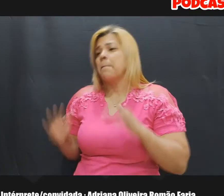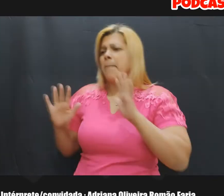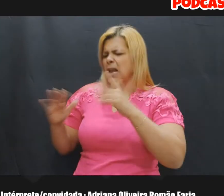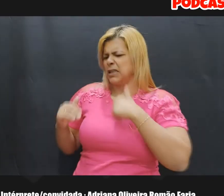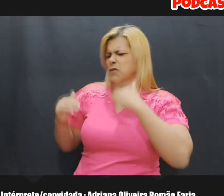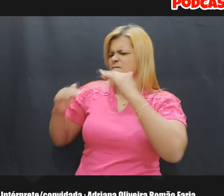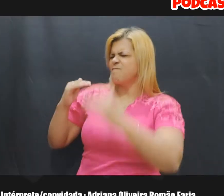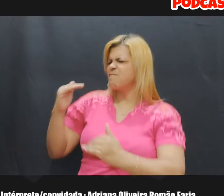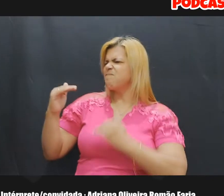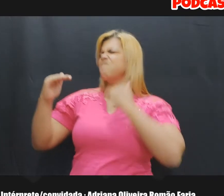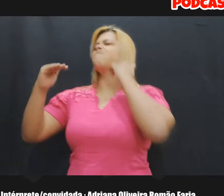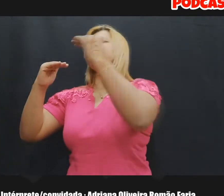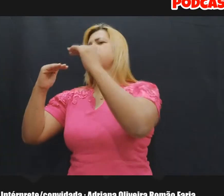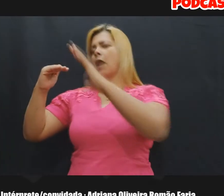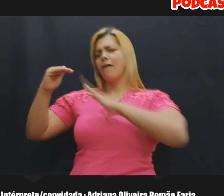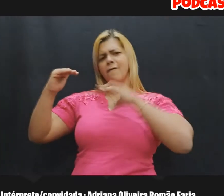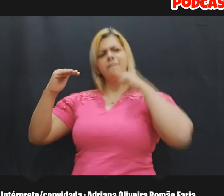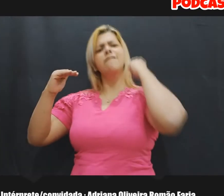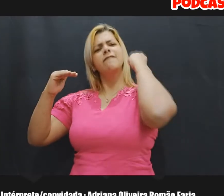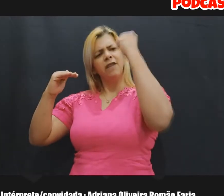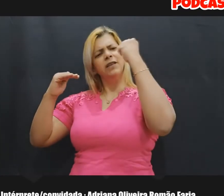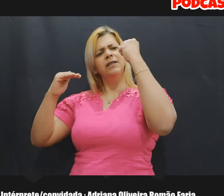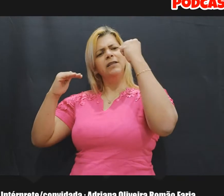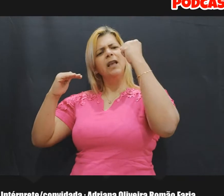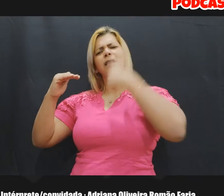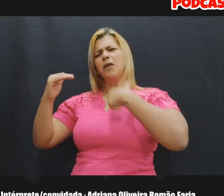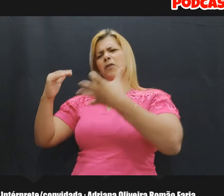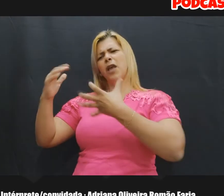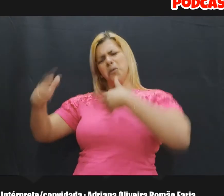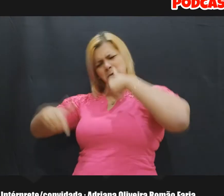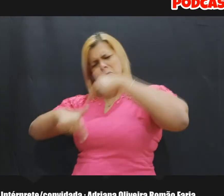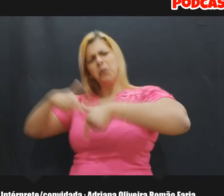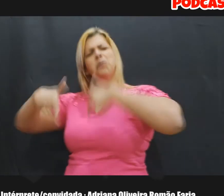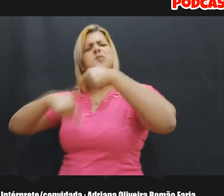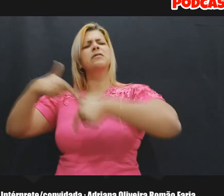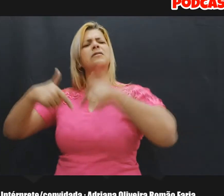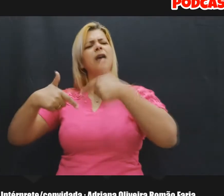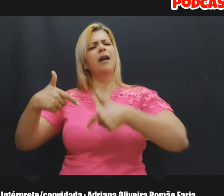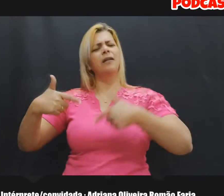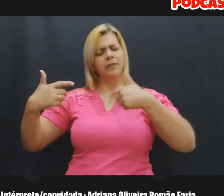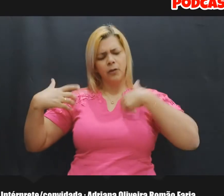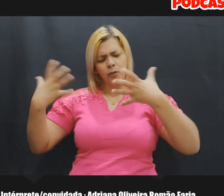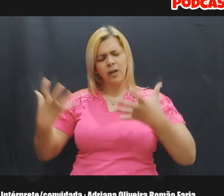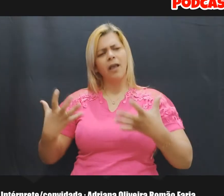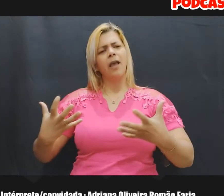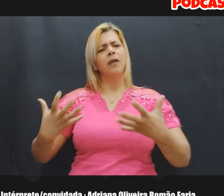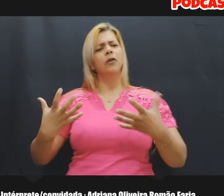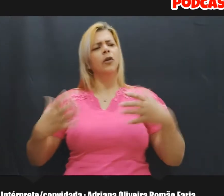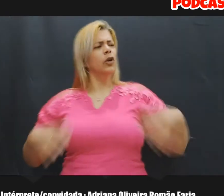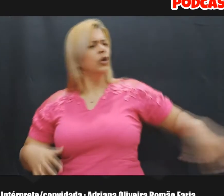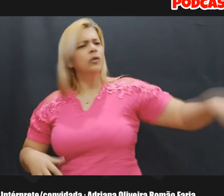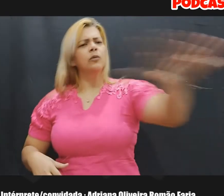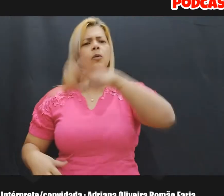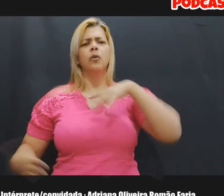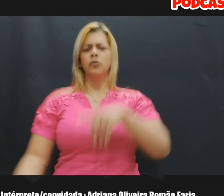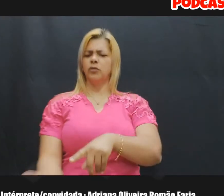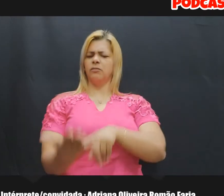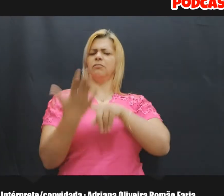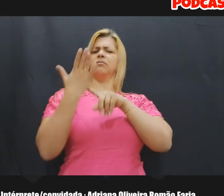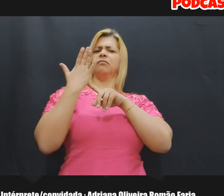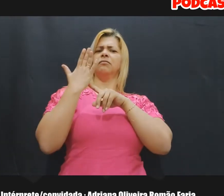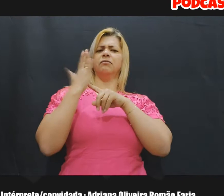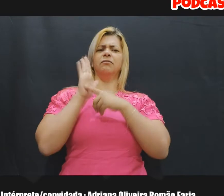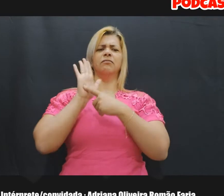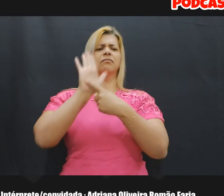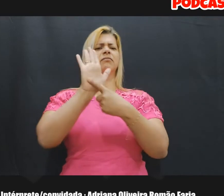esse obstáculo, entendeu? Eles estão lutando, né, para ter um lugar, né, para ser reconhecidos. E hoje eles